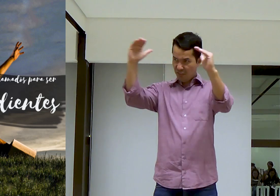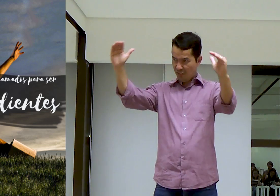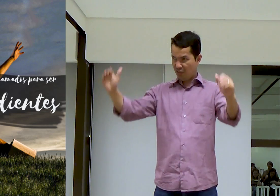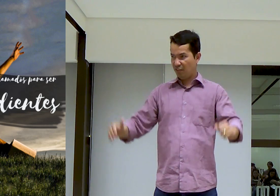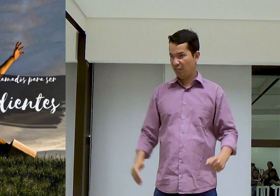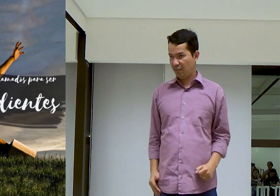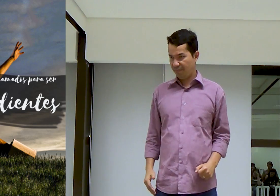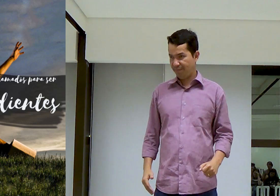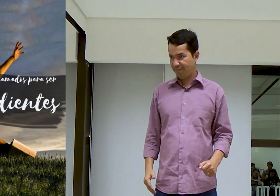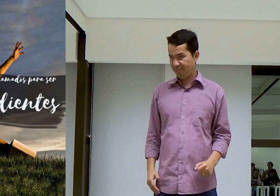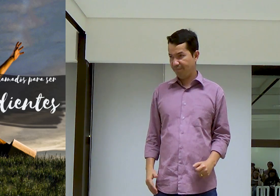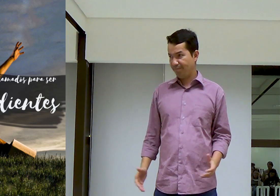Obedecer.